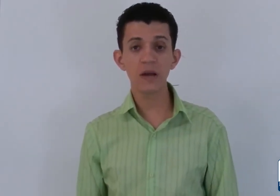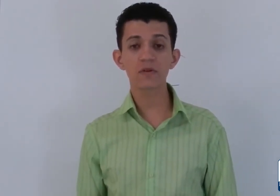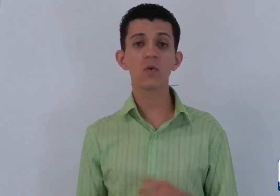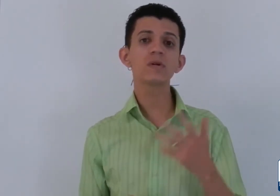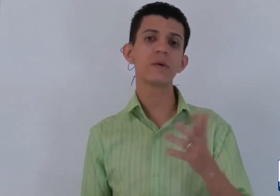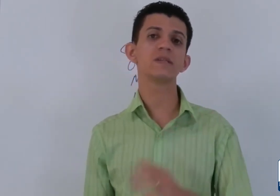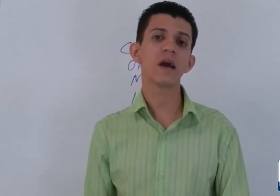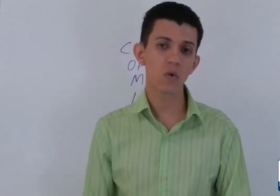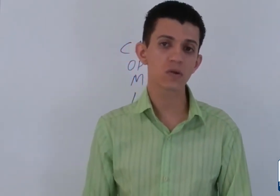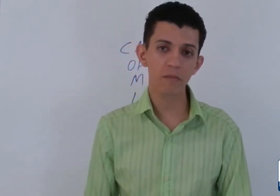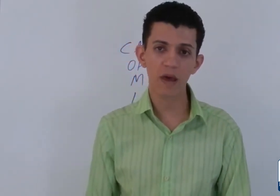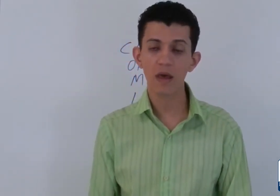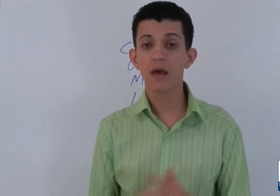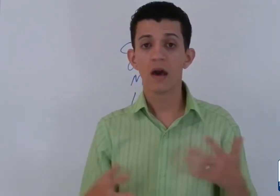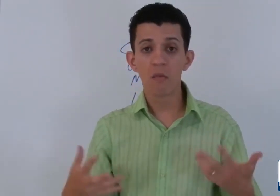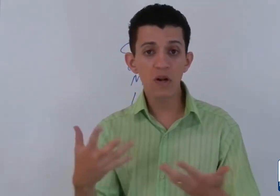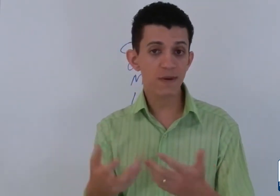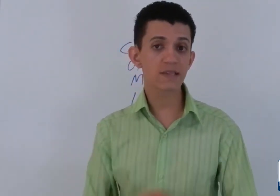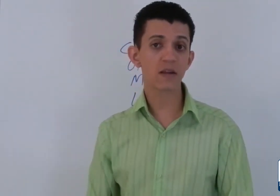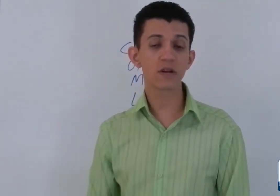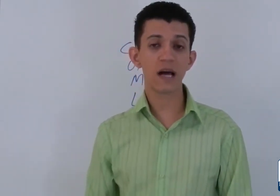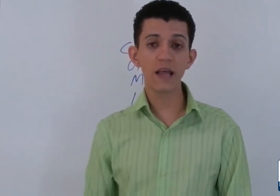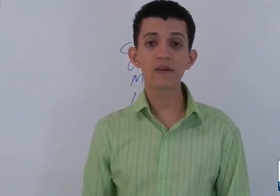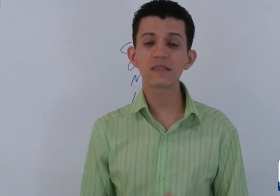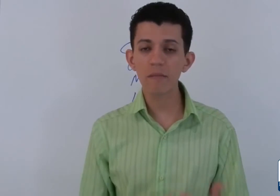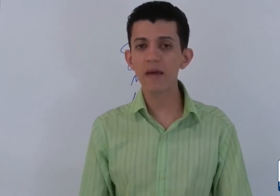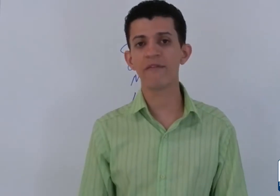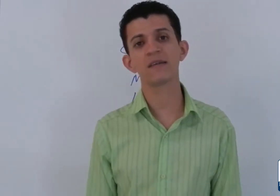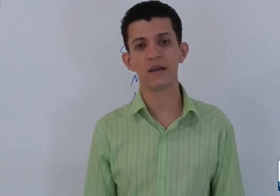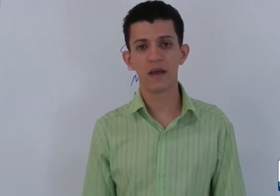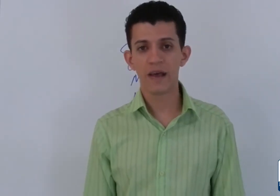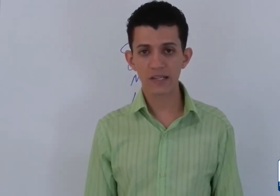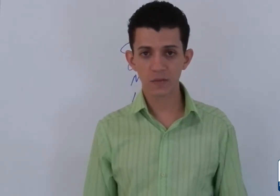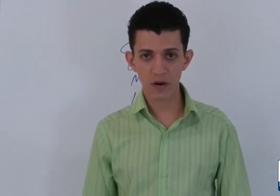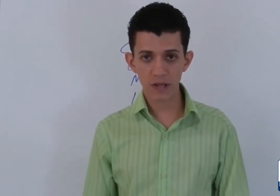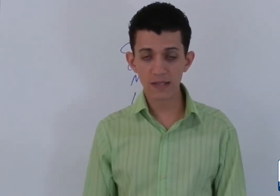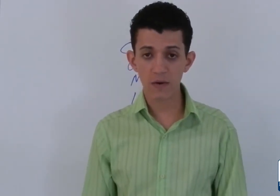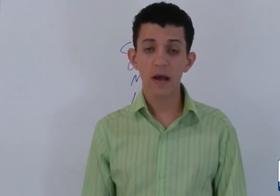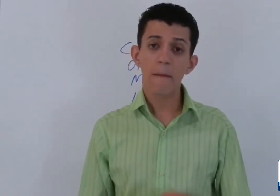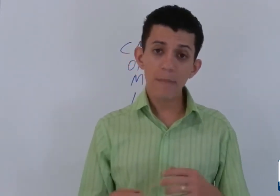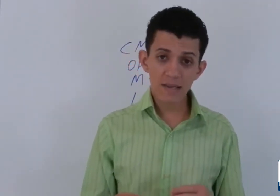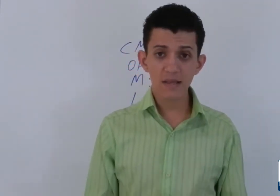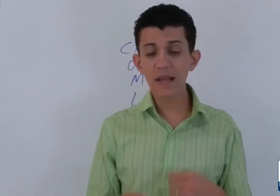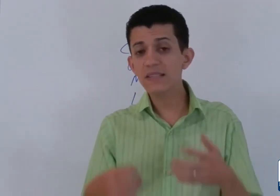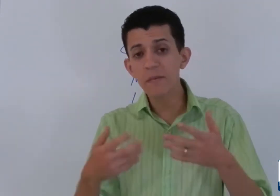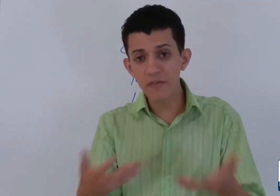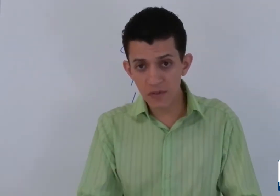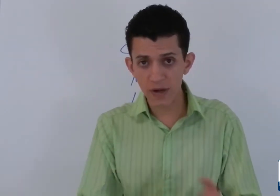Libras usam esse recurso também. Muitos pesquisadores da Libras também fazem esse tipo de anotação. Mas, nem sempre funciona.